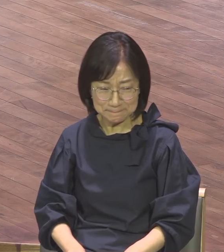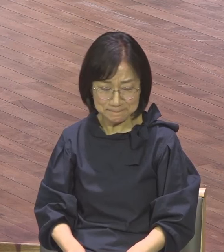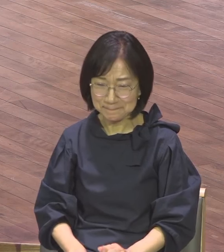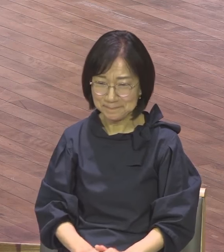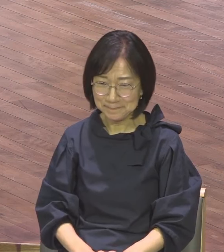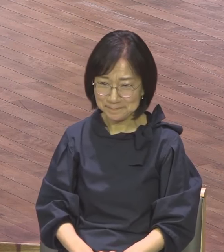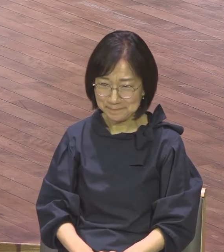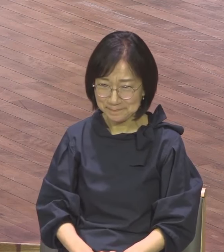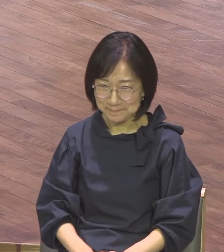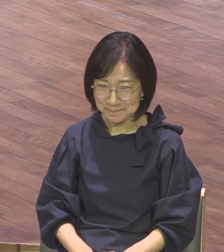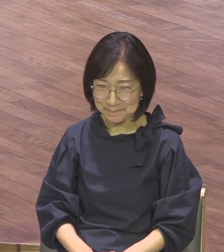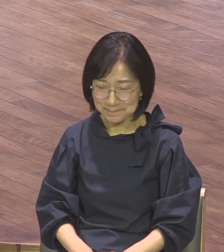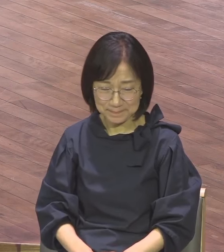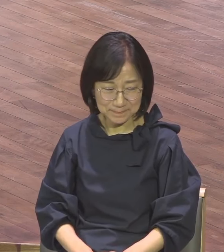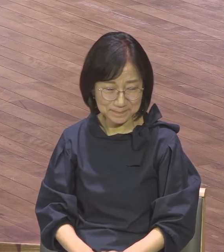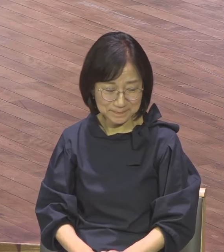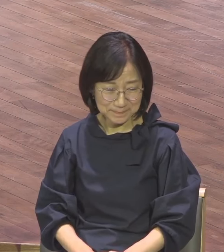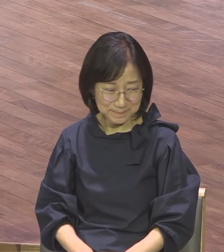단어 몰라요?